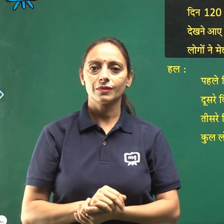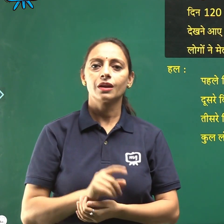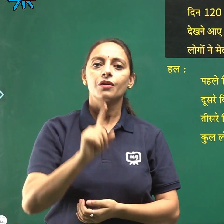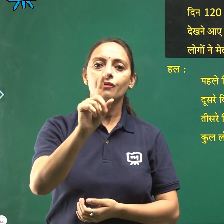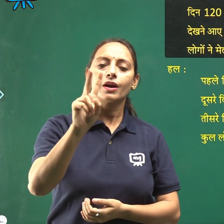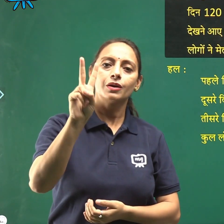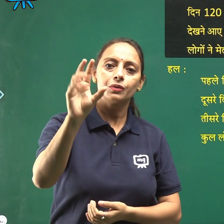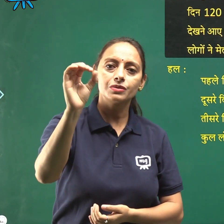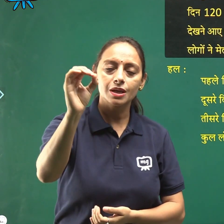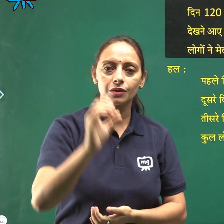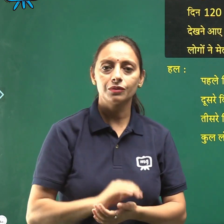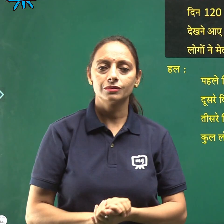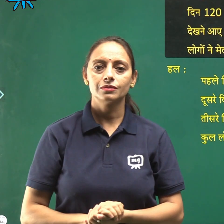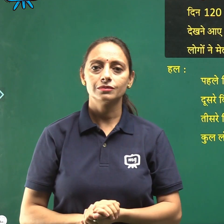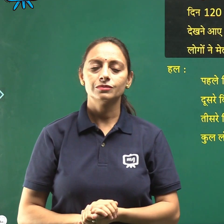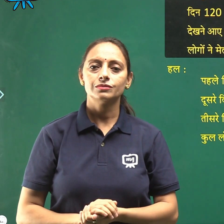120